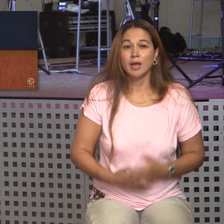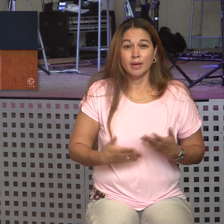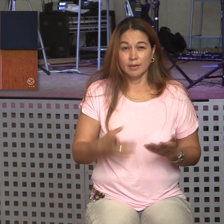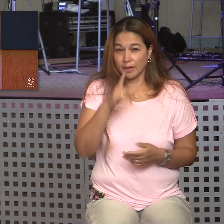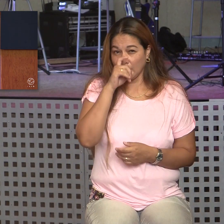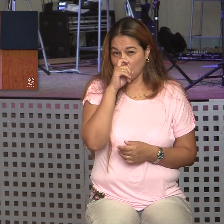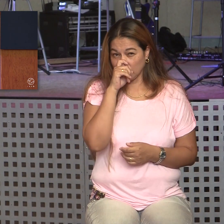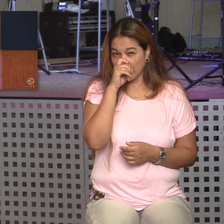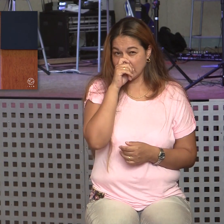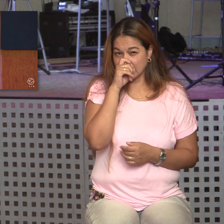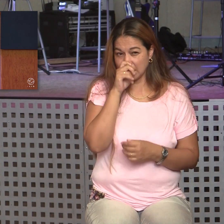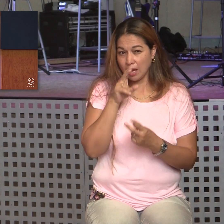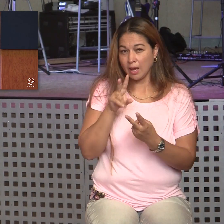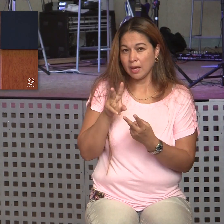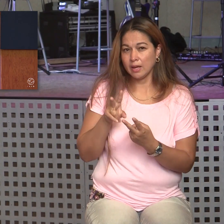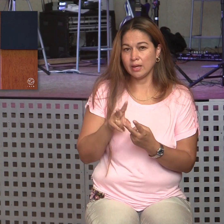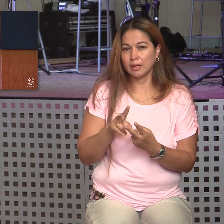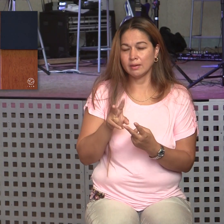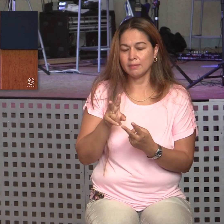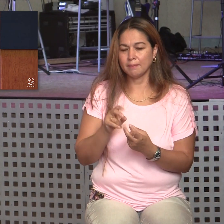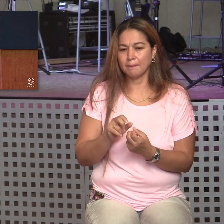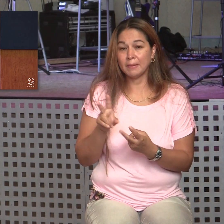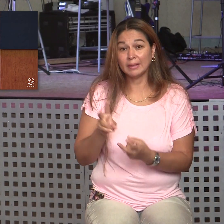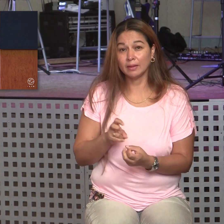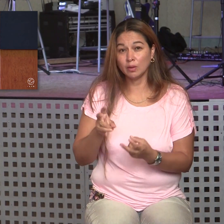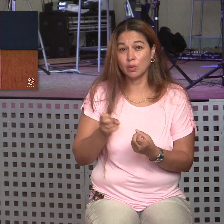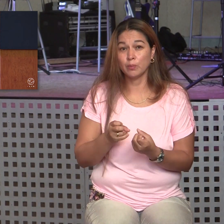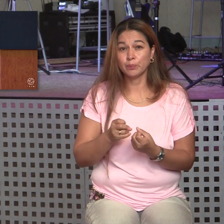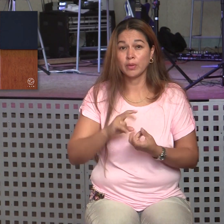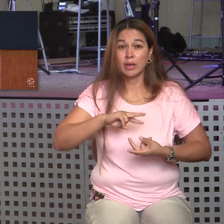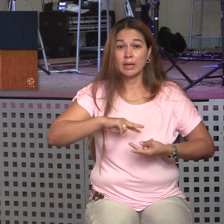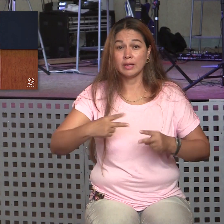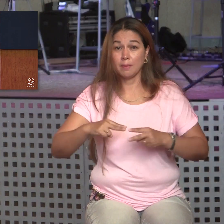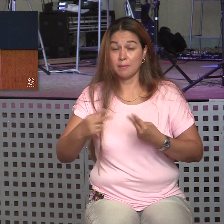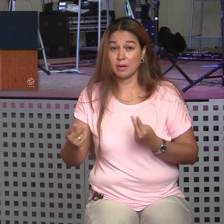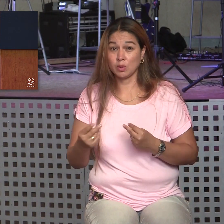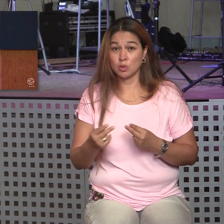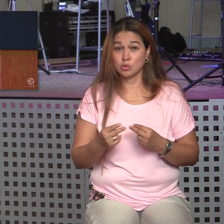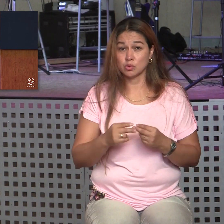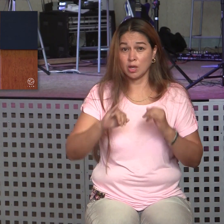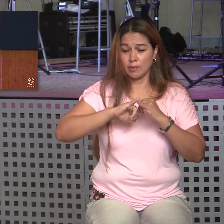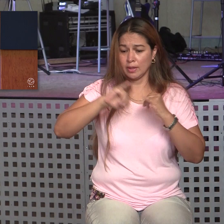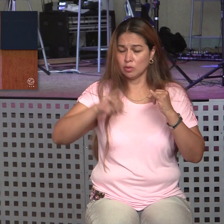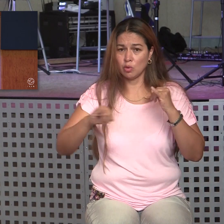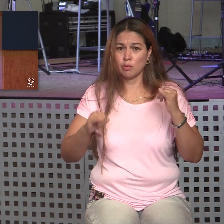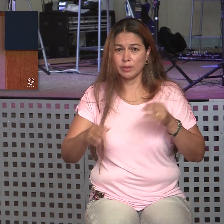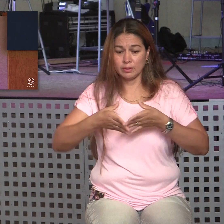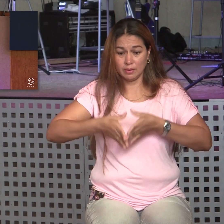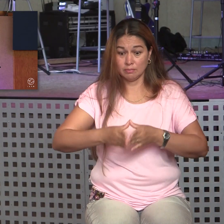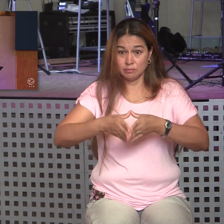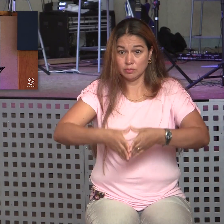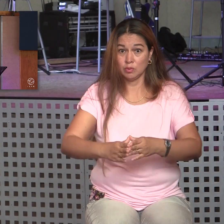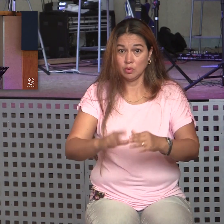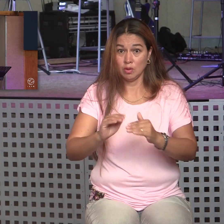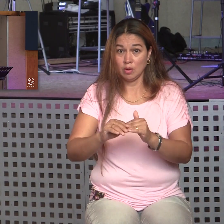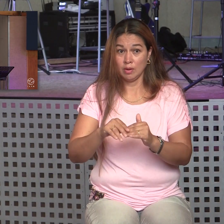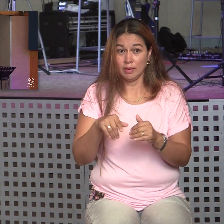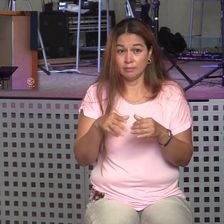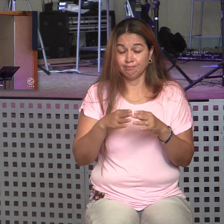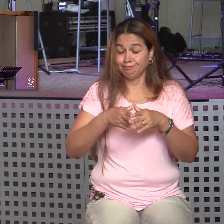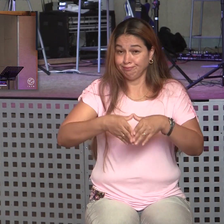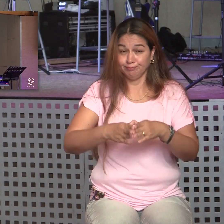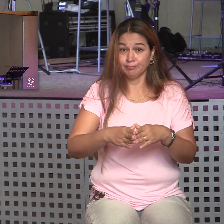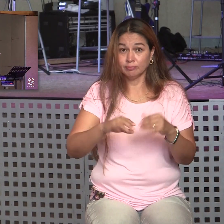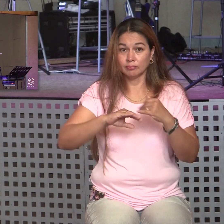Ellos empiezan una gran tormenta, de repente dice además, una tormenta, no se hacen con la barca, para no leeros todo el texto lo